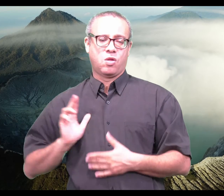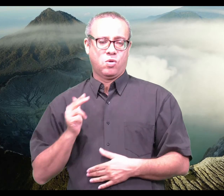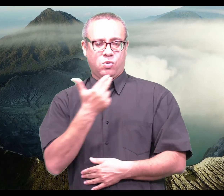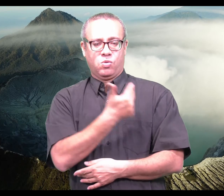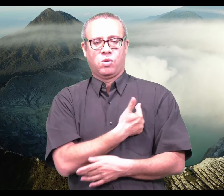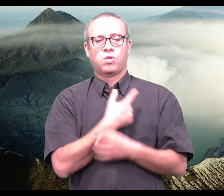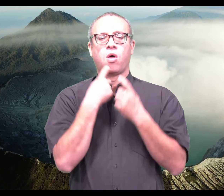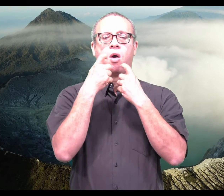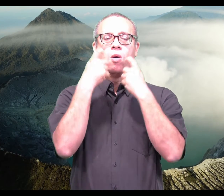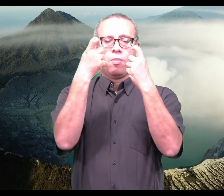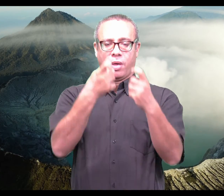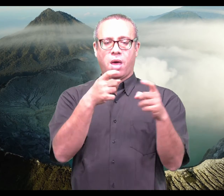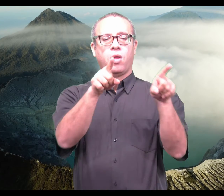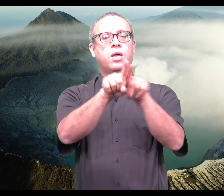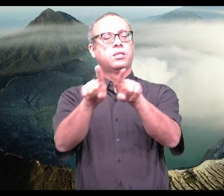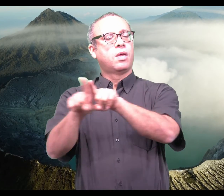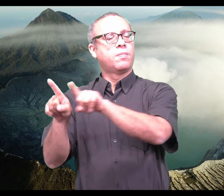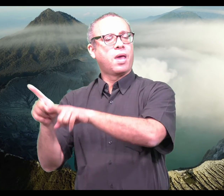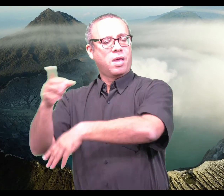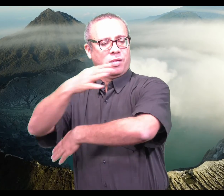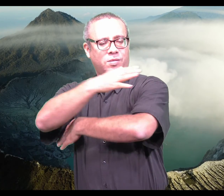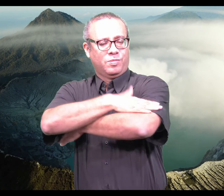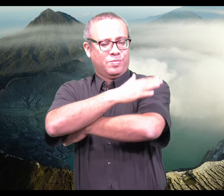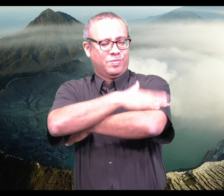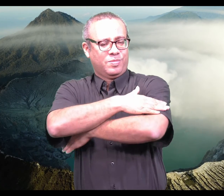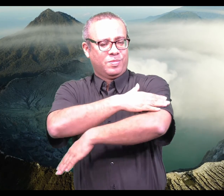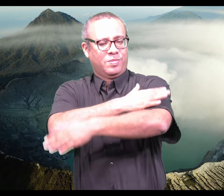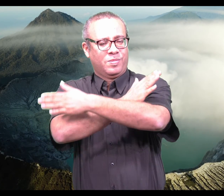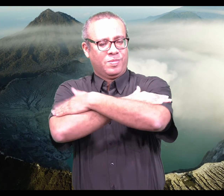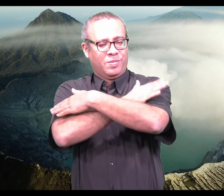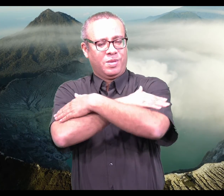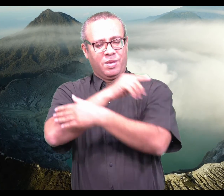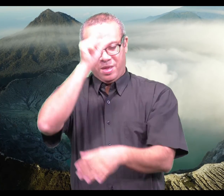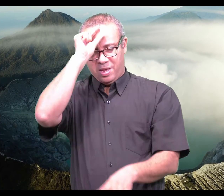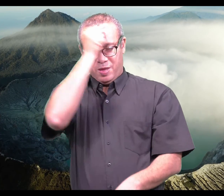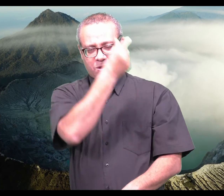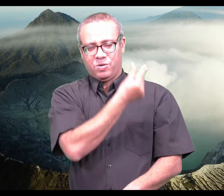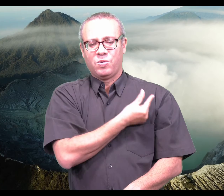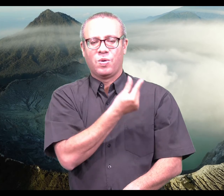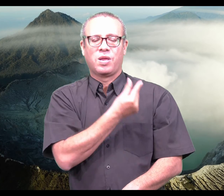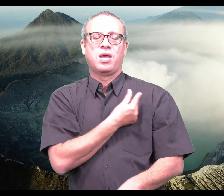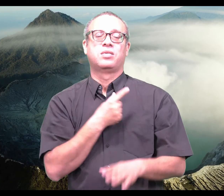espiritual, sino también por habernos abrazado con su gracia y prometer estar con